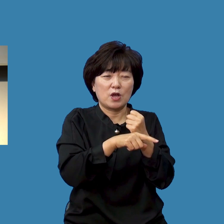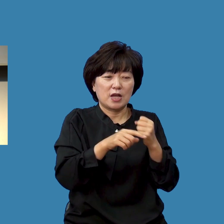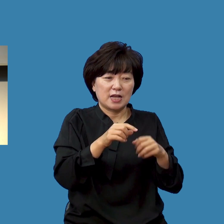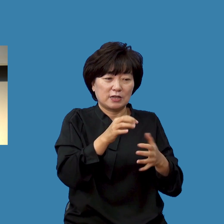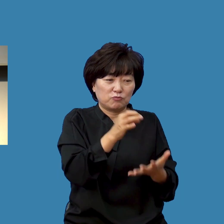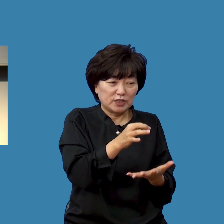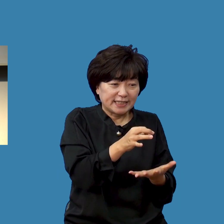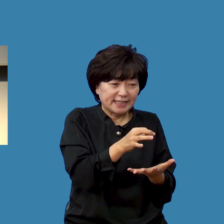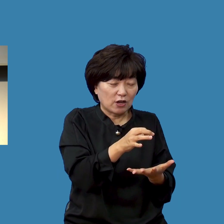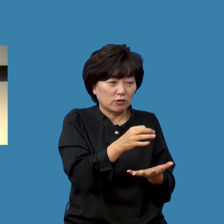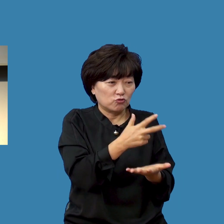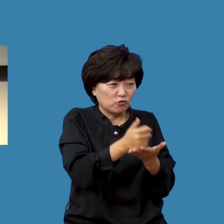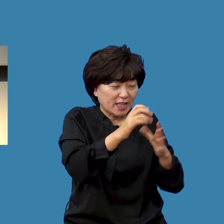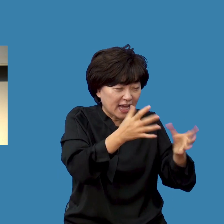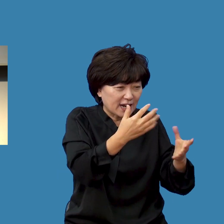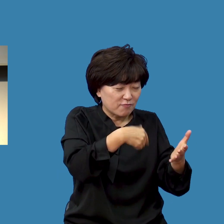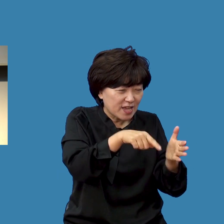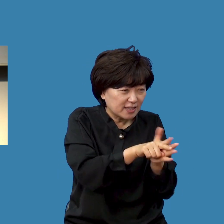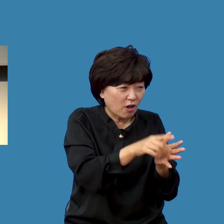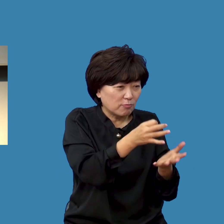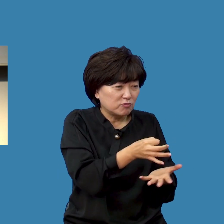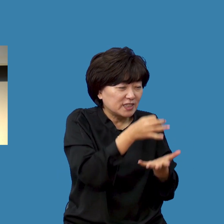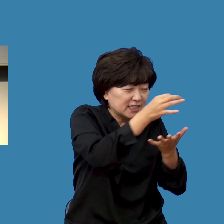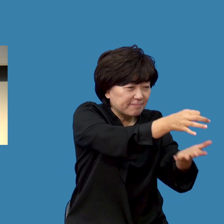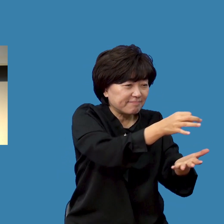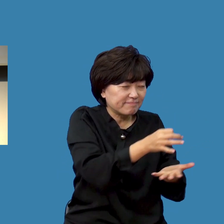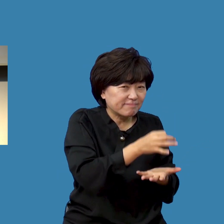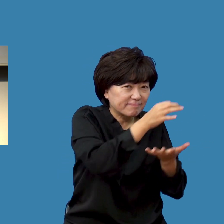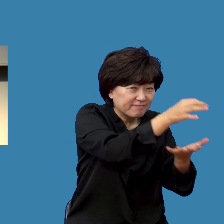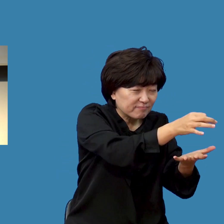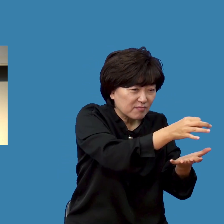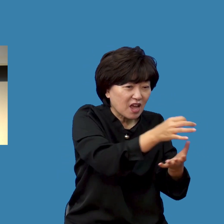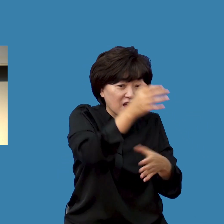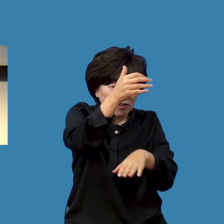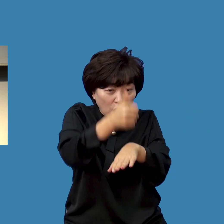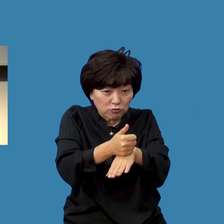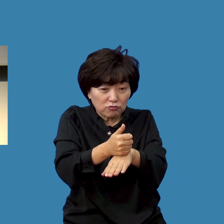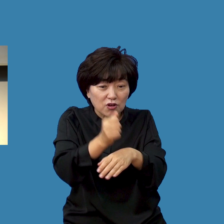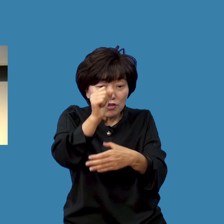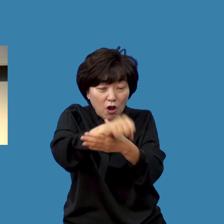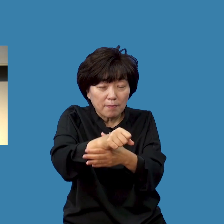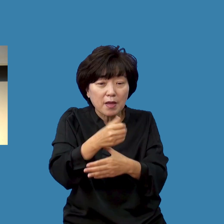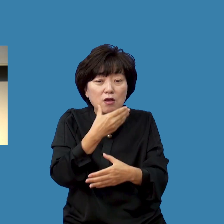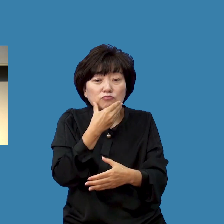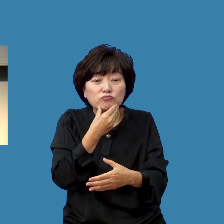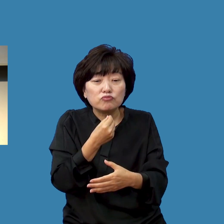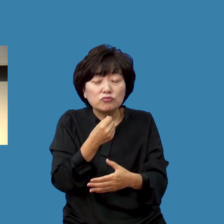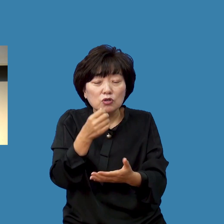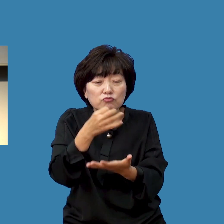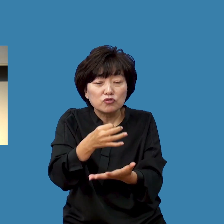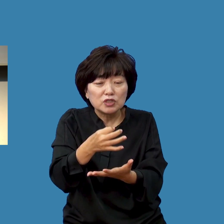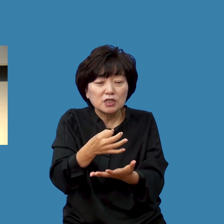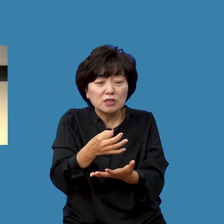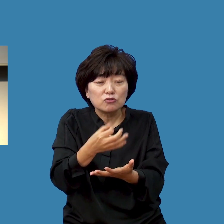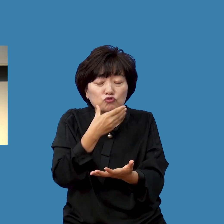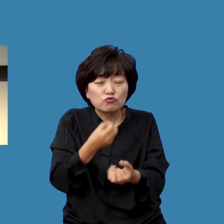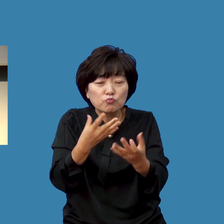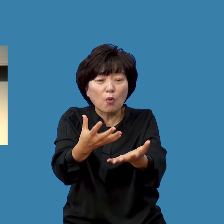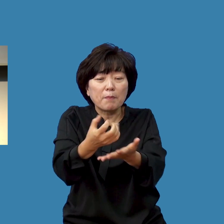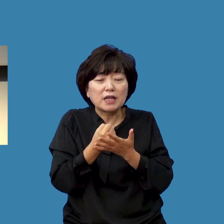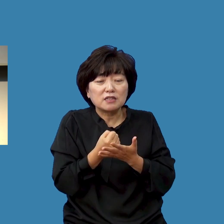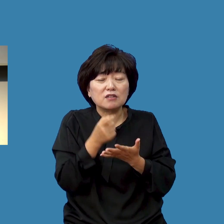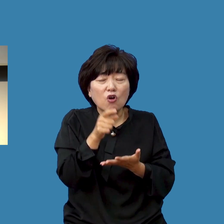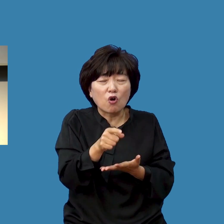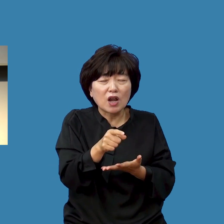좋은 의미로 물질적인 어떤 것을 주의 나라를 위해서 심어. 그러면 그 열매도 물질적인 축복을 받을